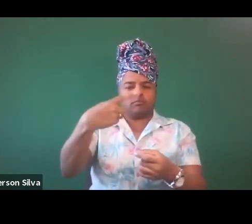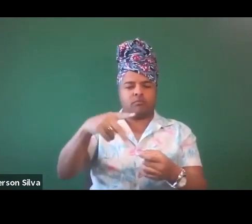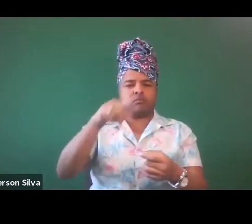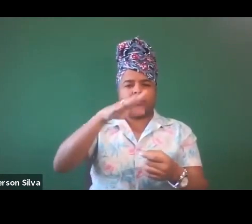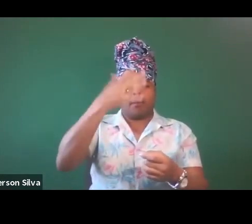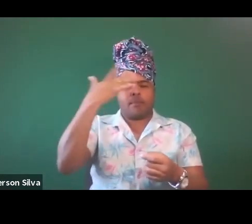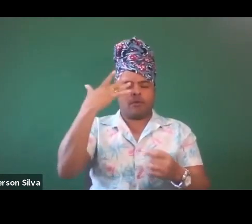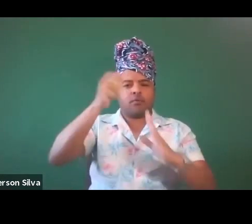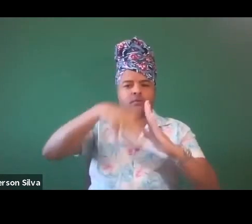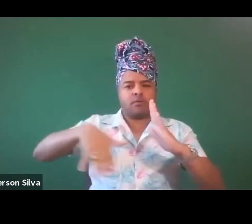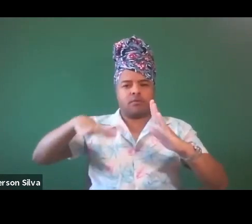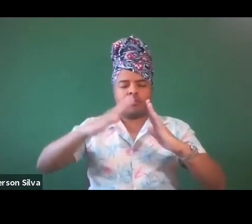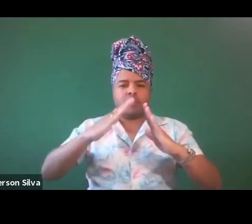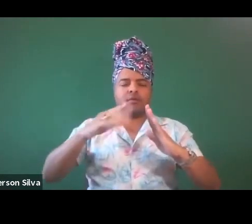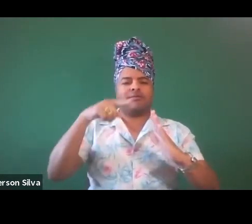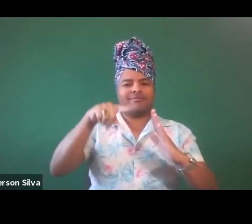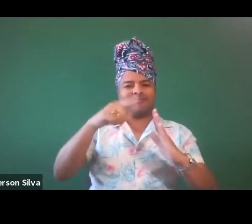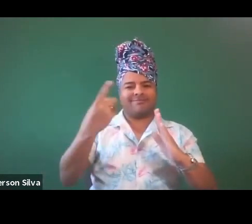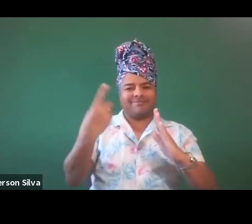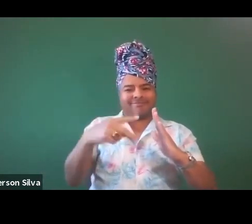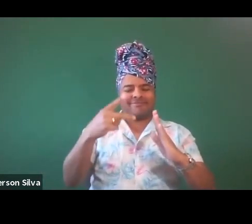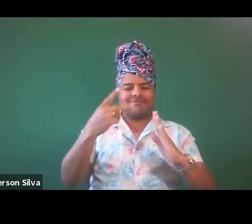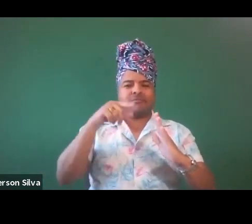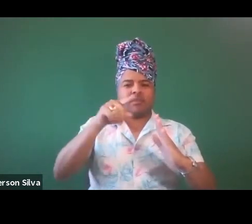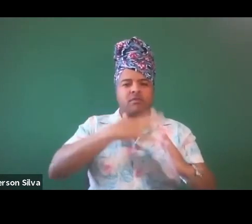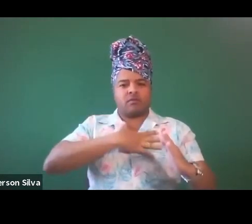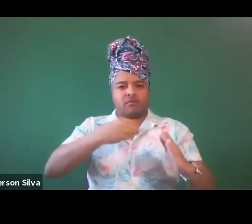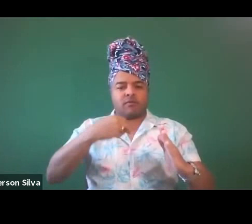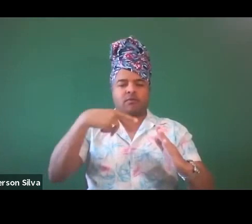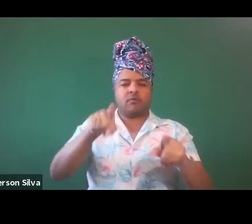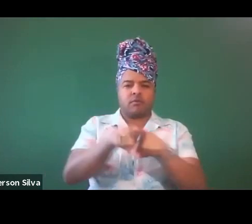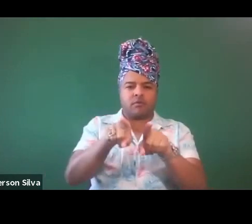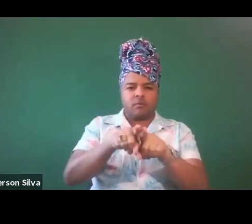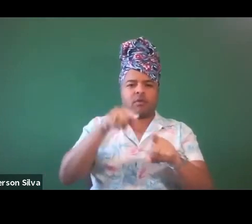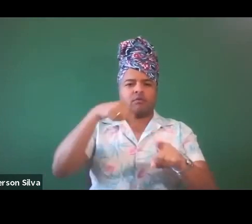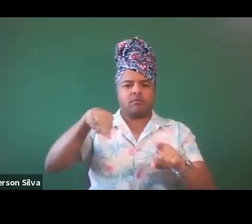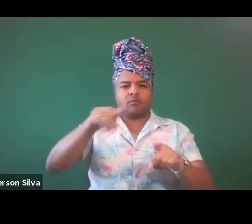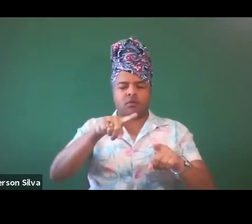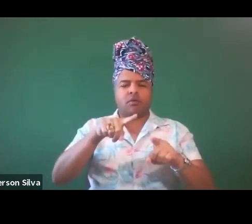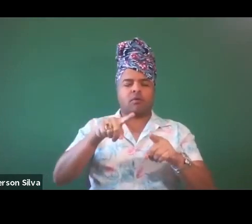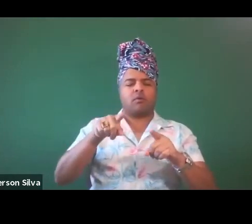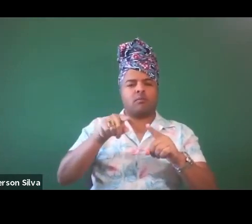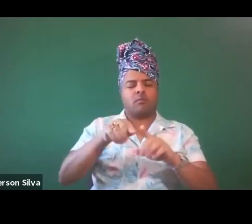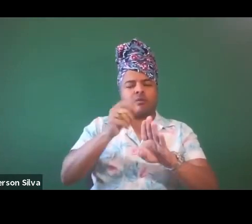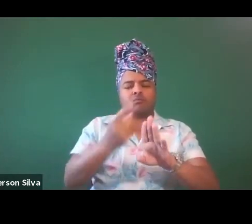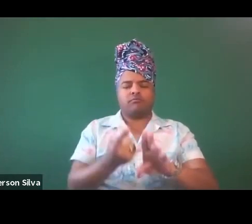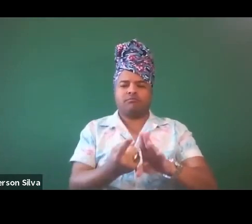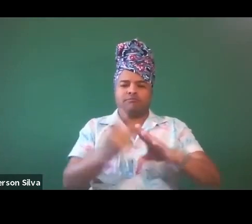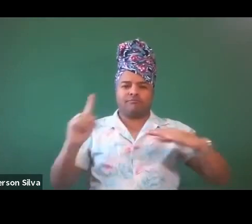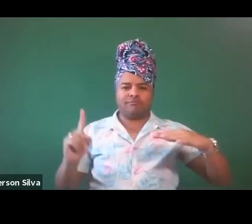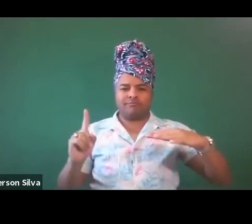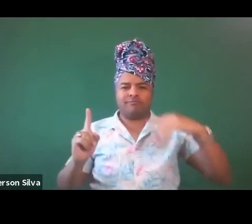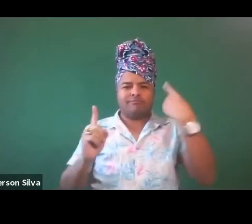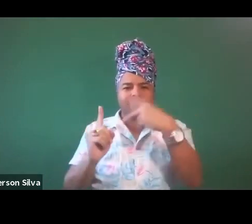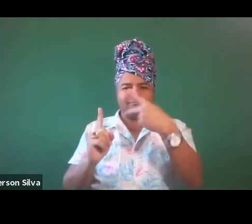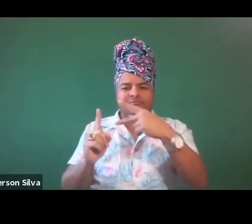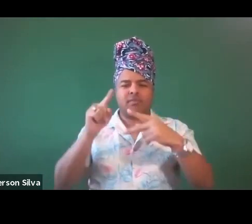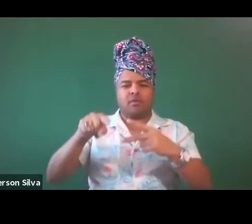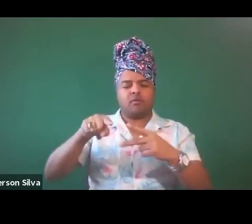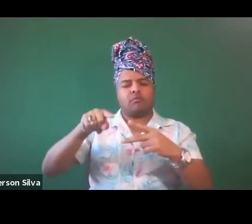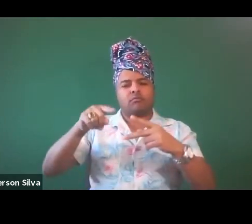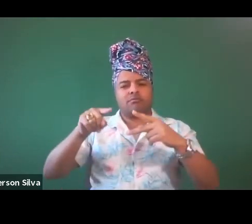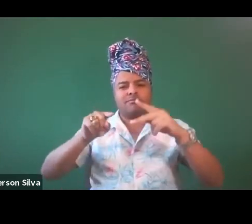Dejemi, realizado de forma remota em respeito às orientações de afastamento social.